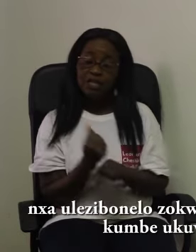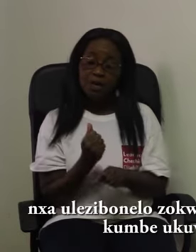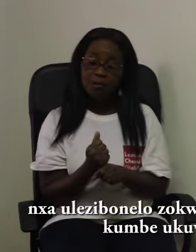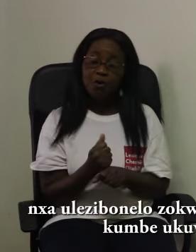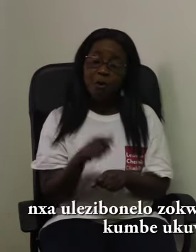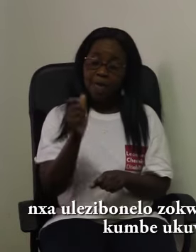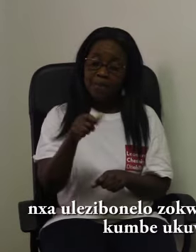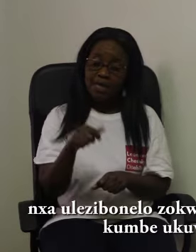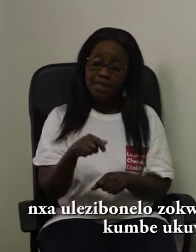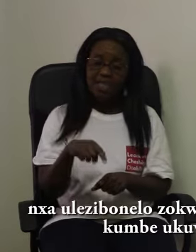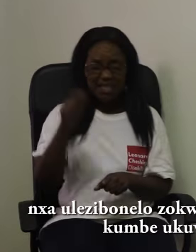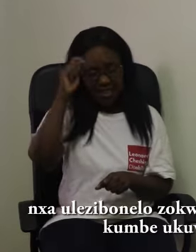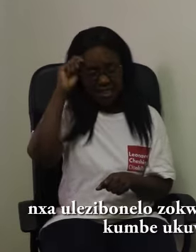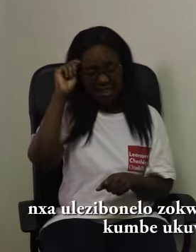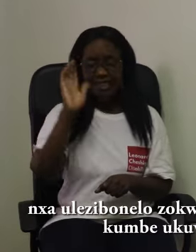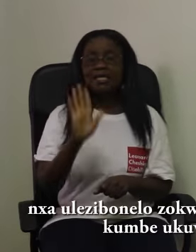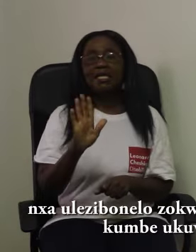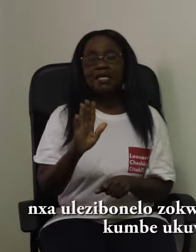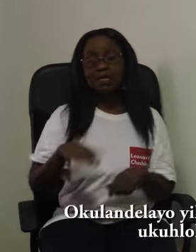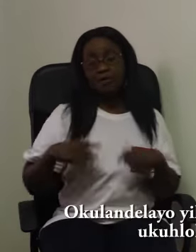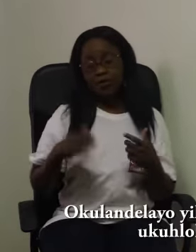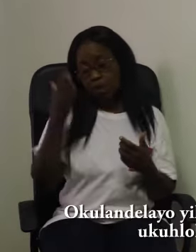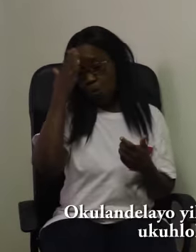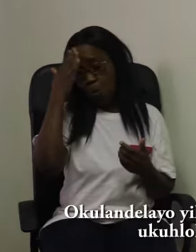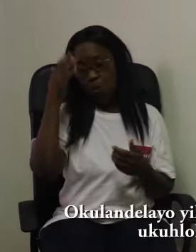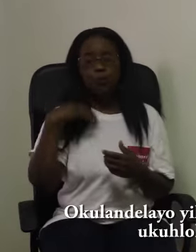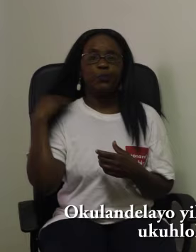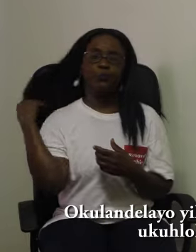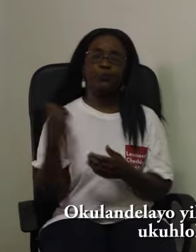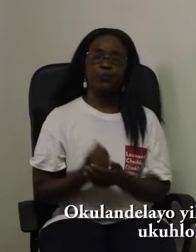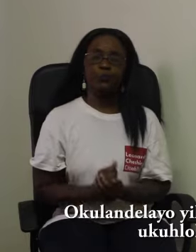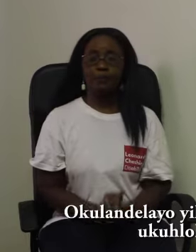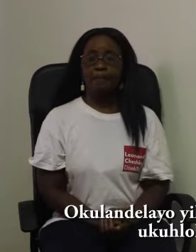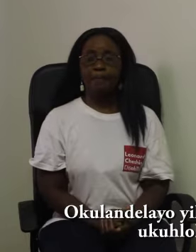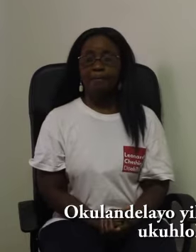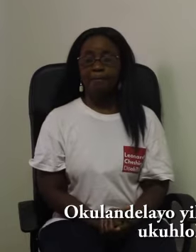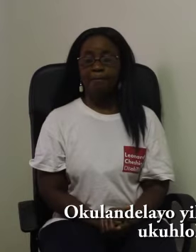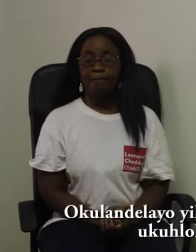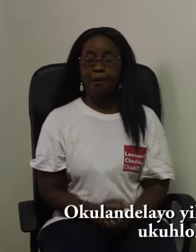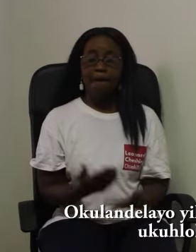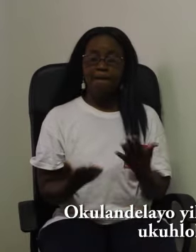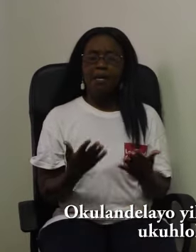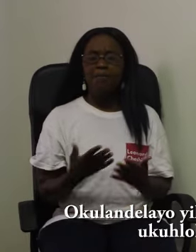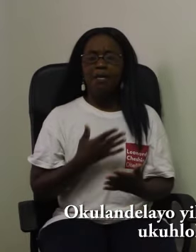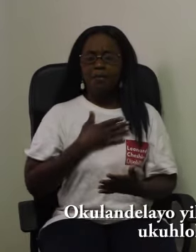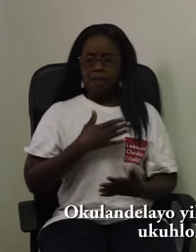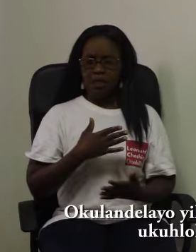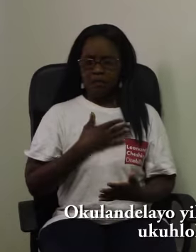gumbe ugu valera rupel ogulande layo yiko uwenza ulu nyele ugu sholwa yu COVID